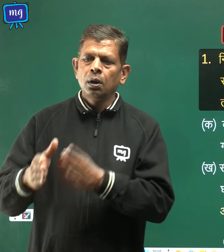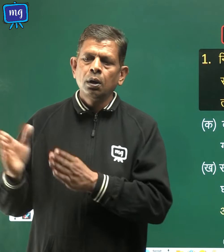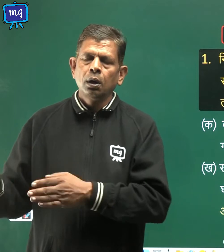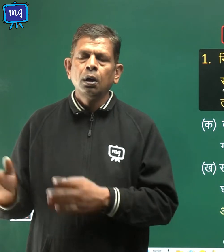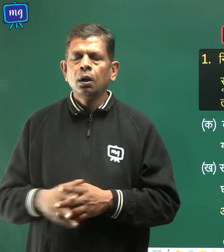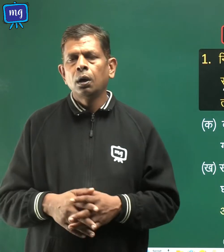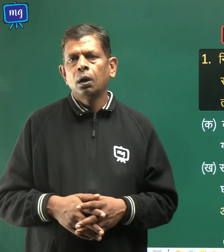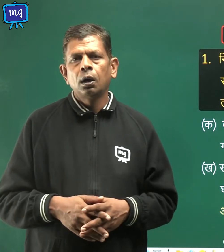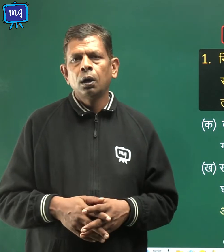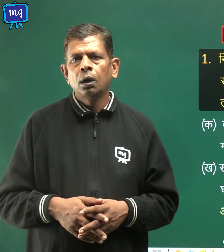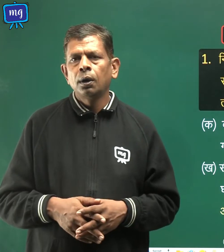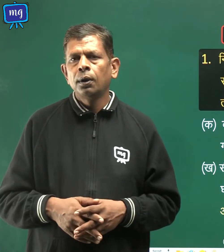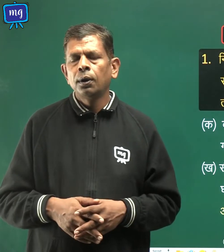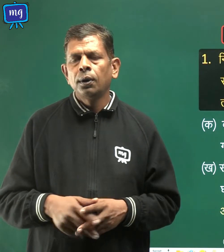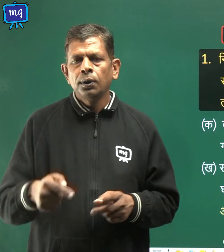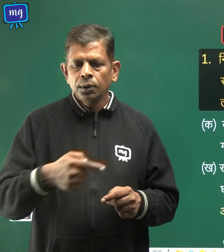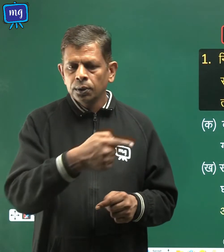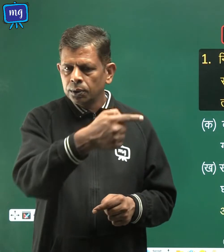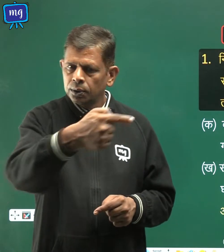सरल रेखा के अनुदेश,